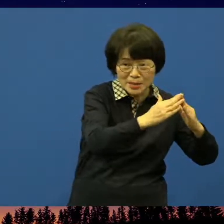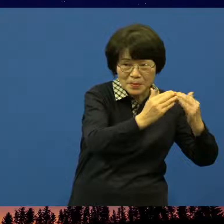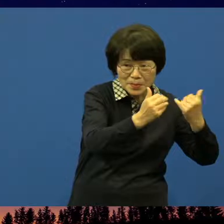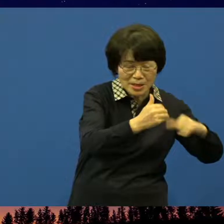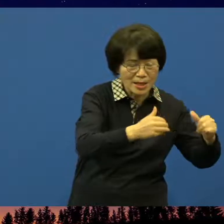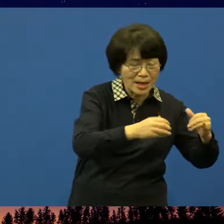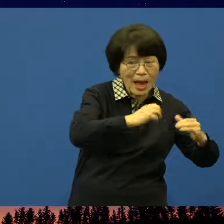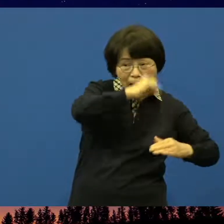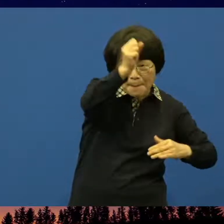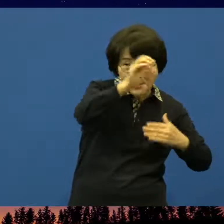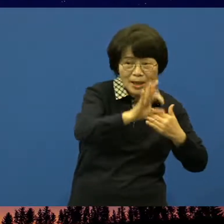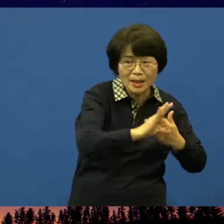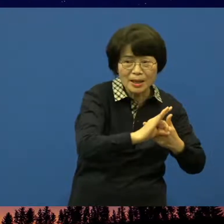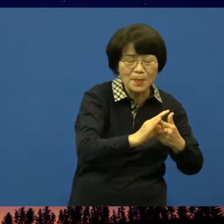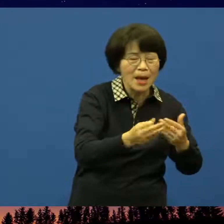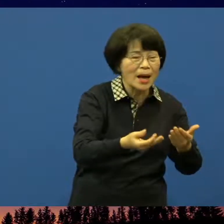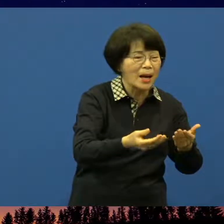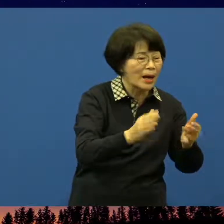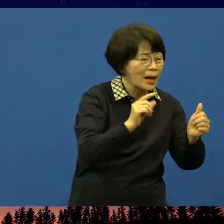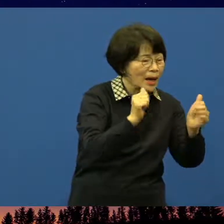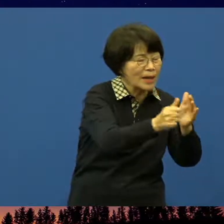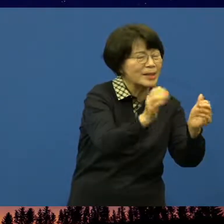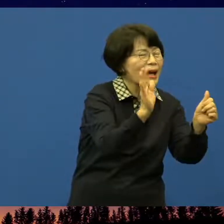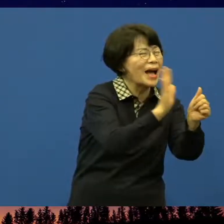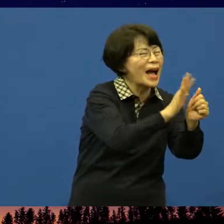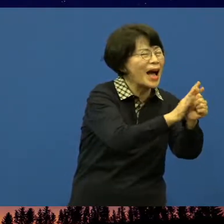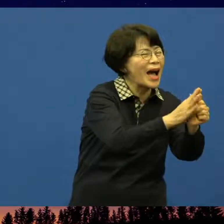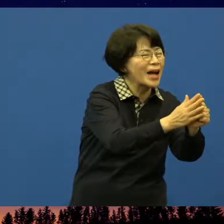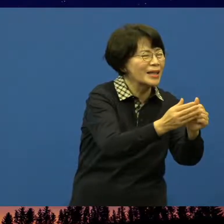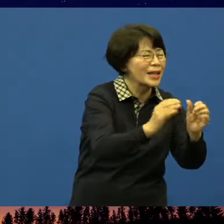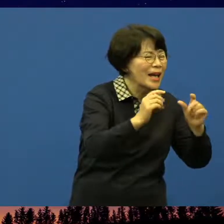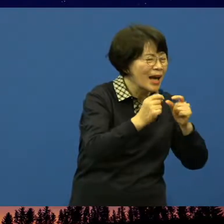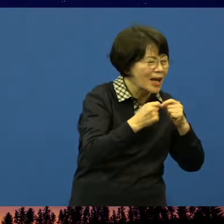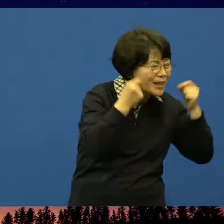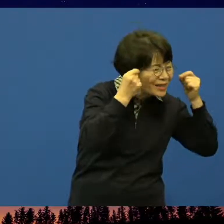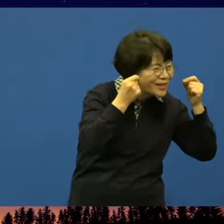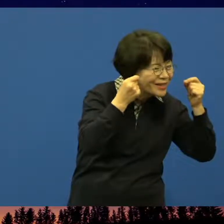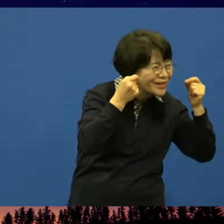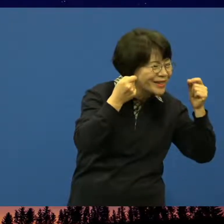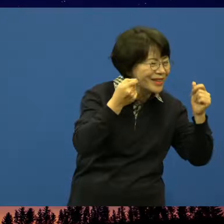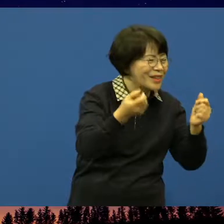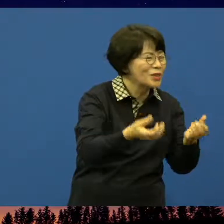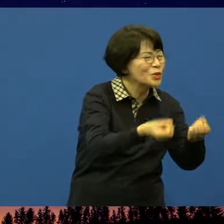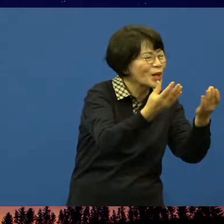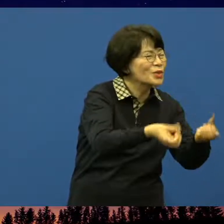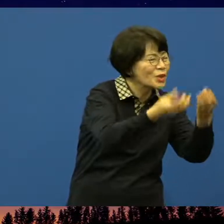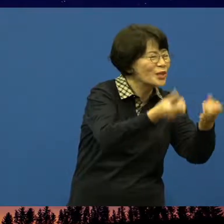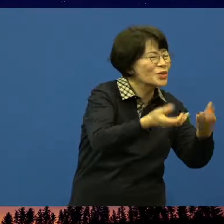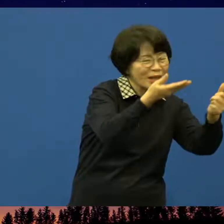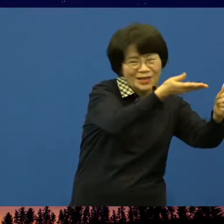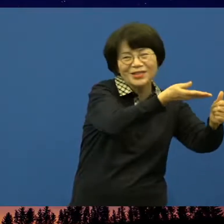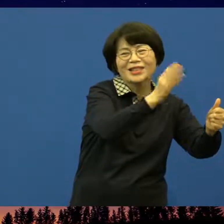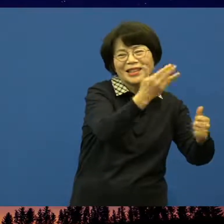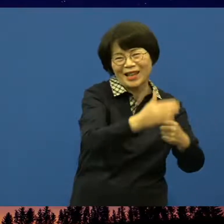내 애는 떨어졌는데 옆에 애는 걸렸을 때 웃어줘야 되는 거예요.